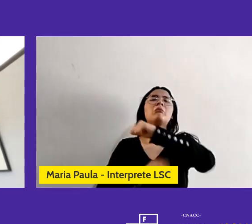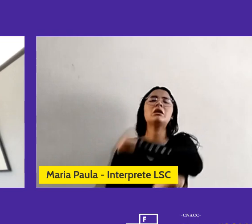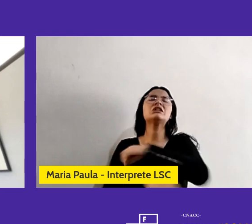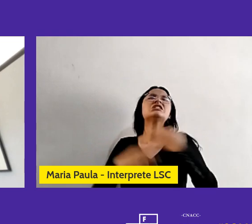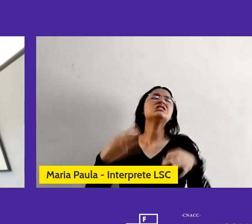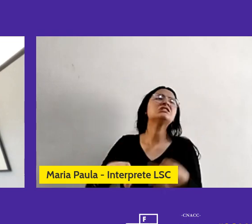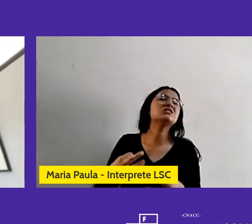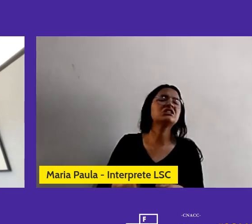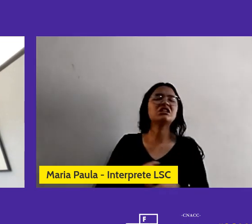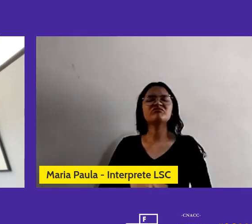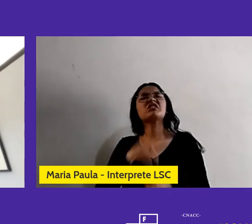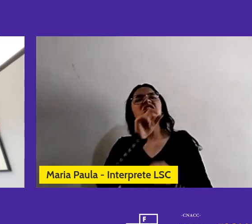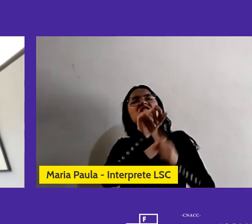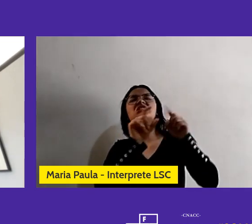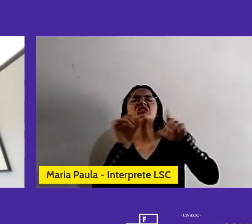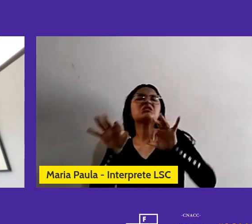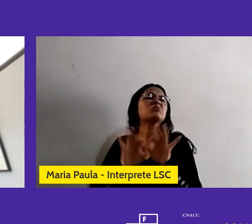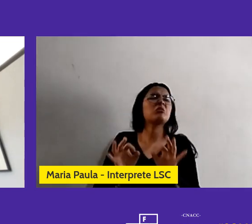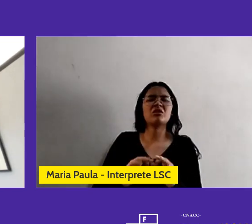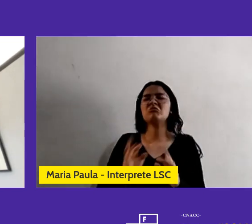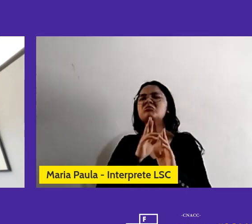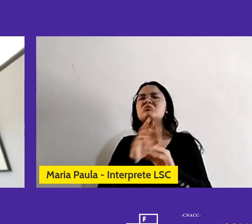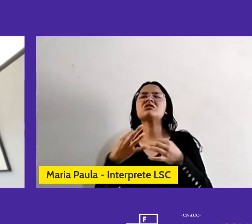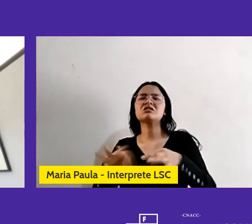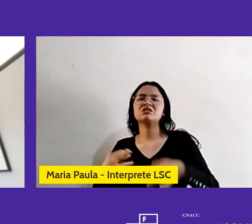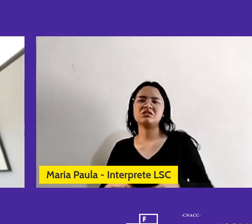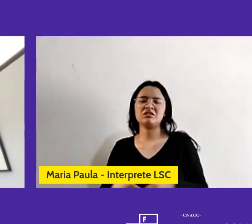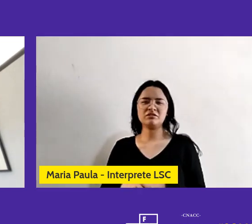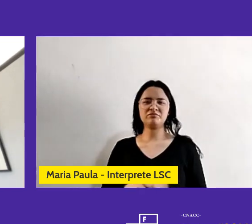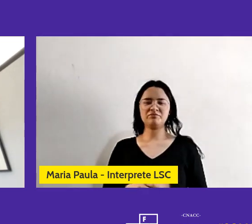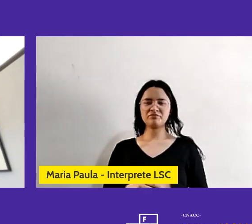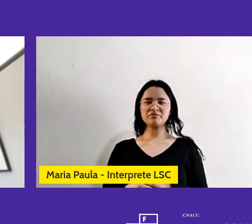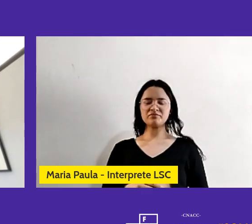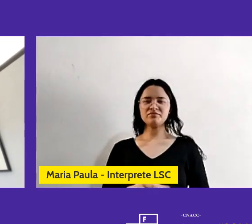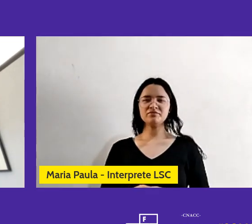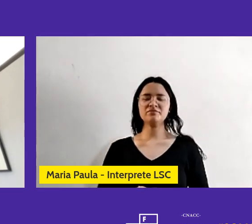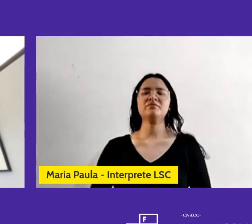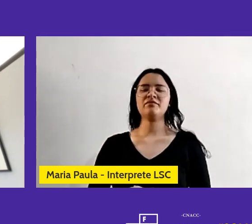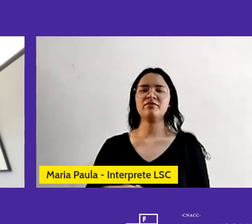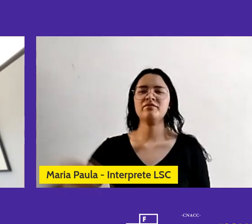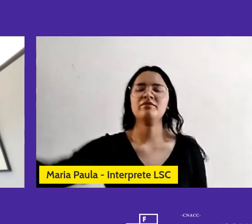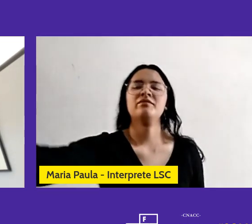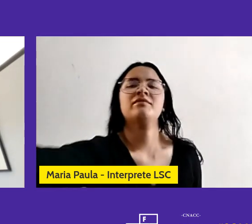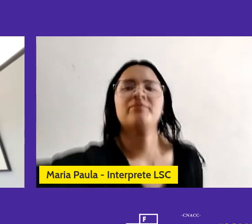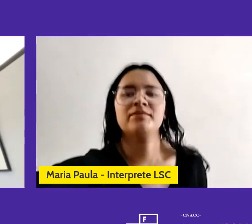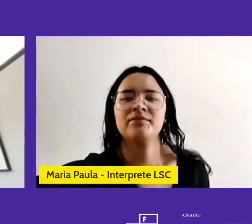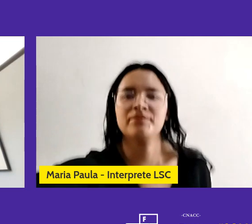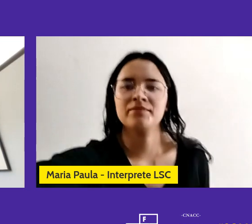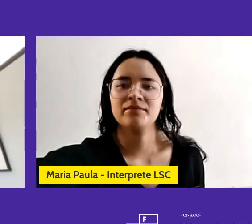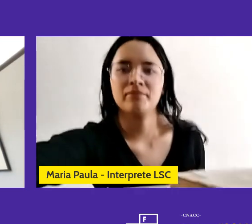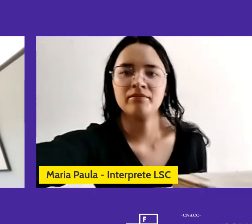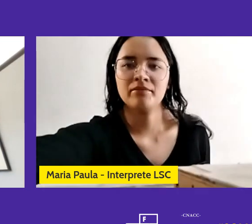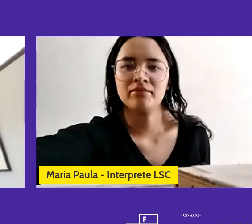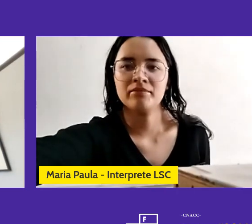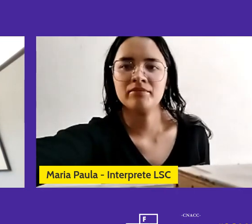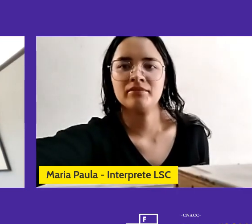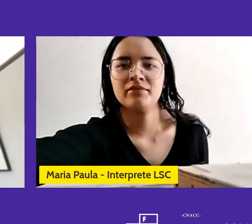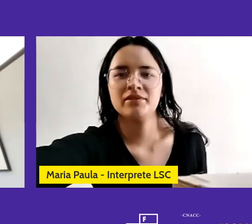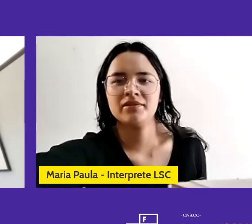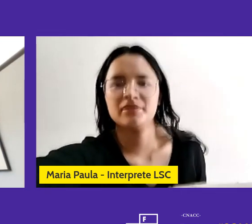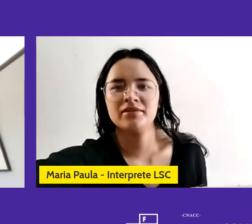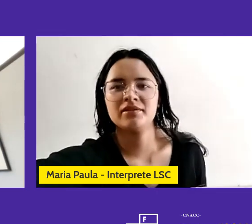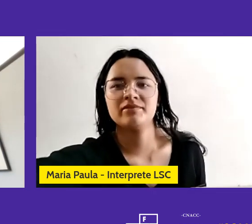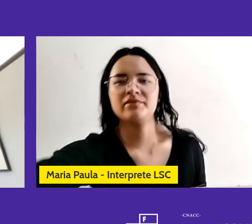vía pública y nada más, o pongo el spot en los cines. No, hay que hacer una comercialización y una